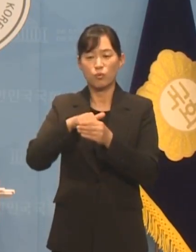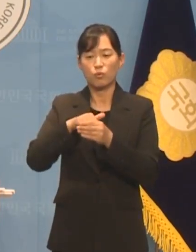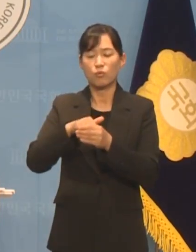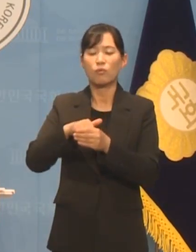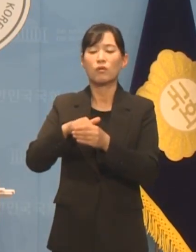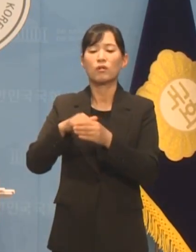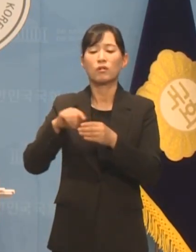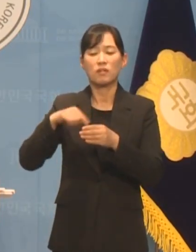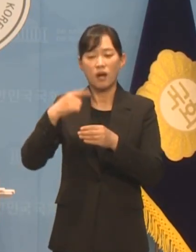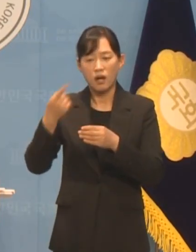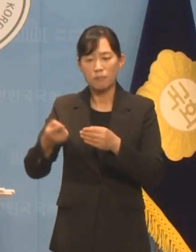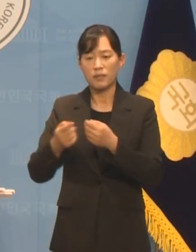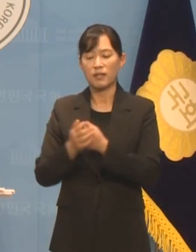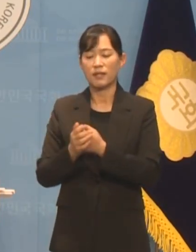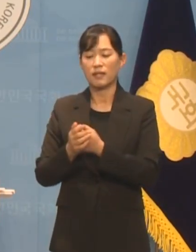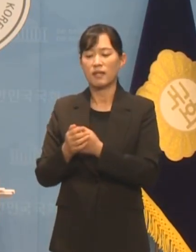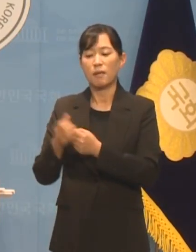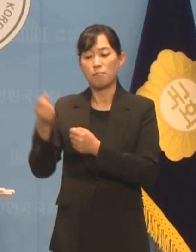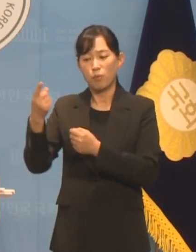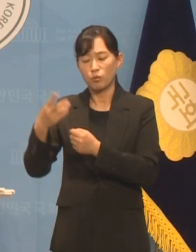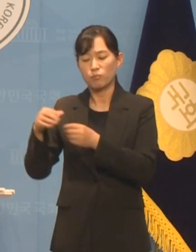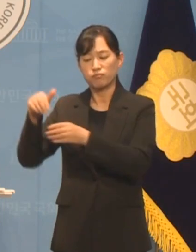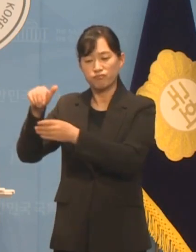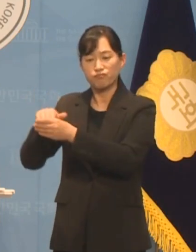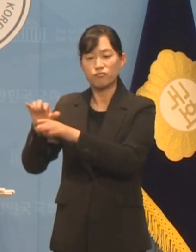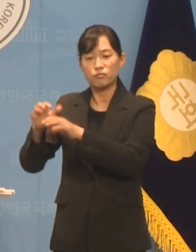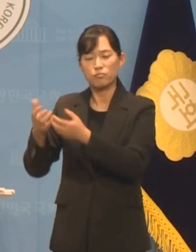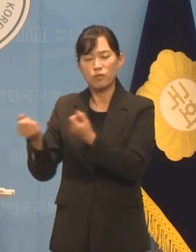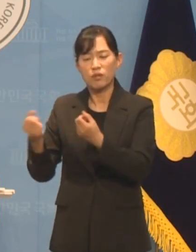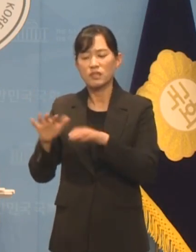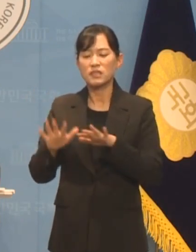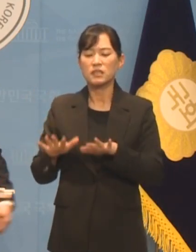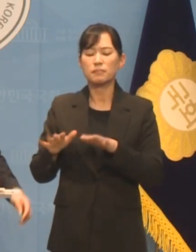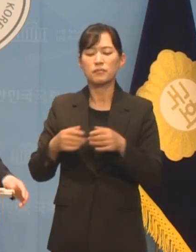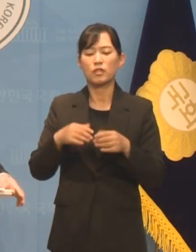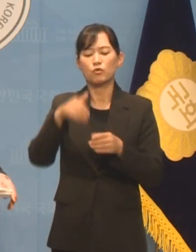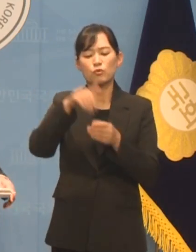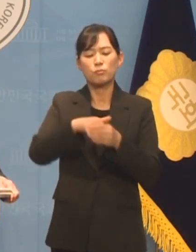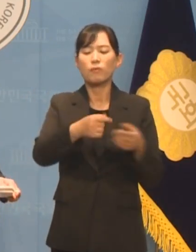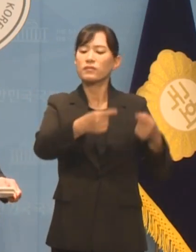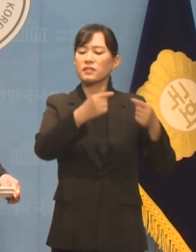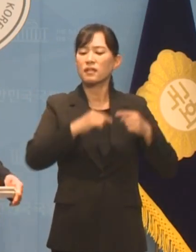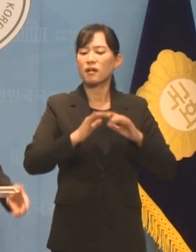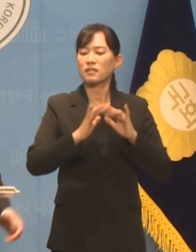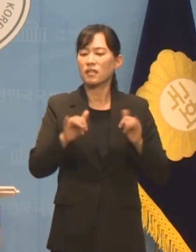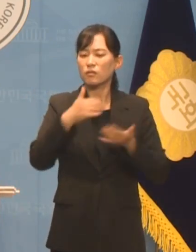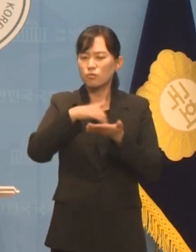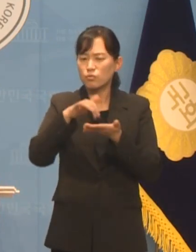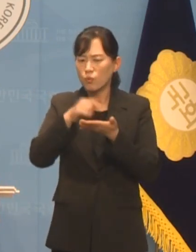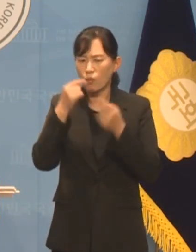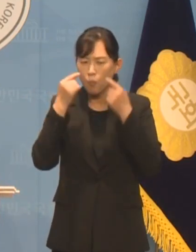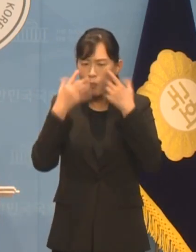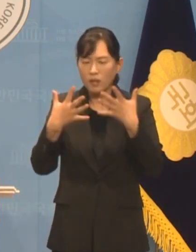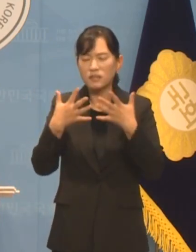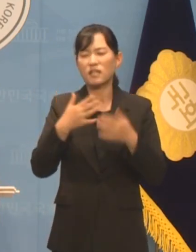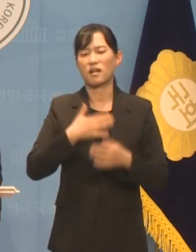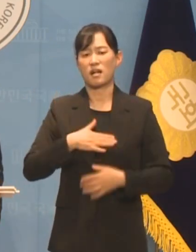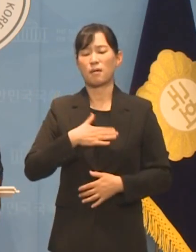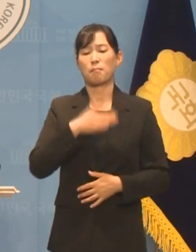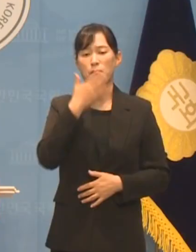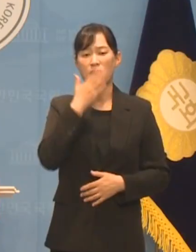투표함 옆에 다른 상자에다 넣으면 실제로 얼마나 많은 사람들이 사전 투표를 했는지를 정확히 알 수가 있습니다.